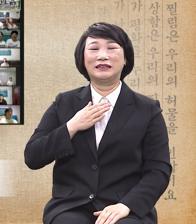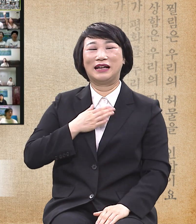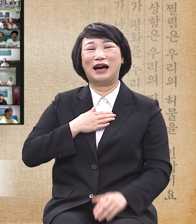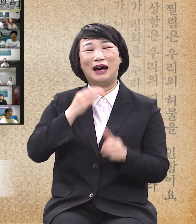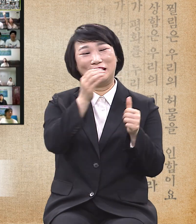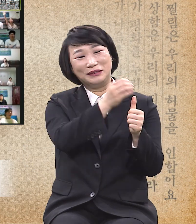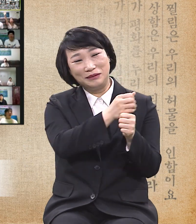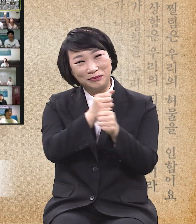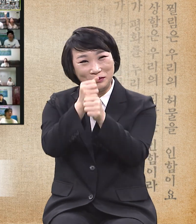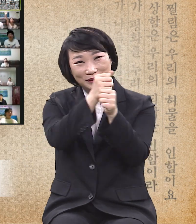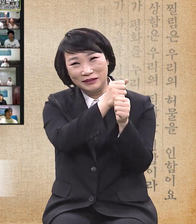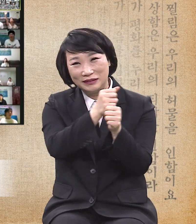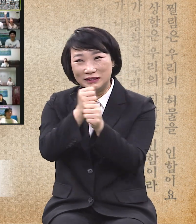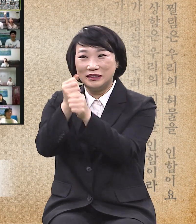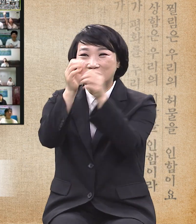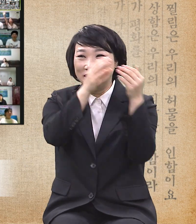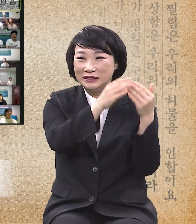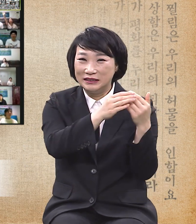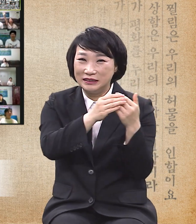밟고 나를